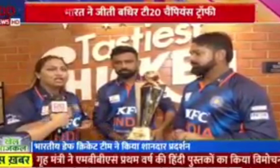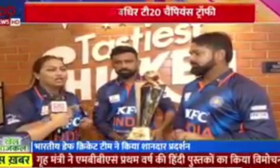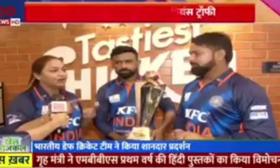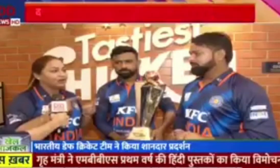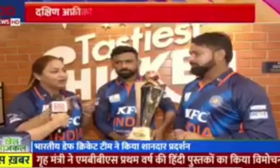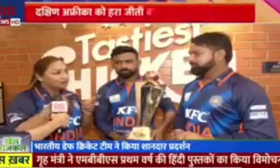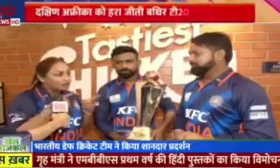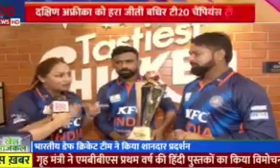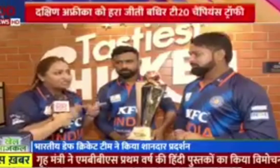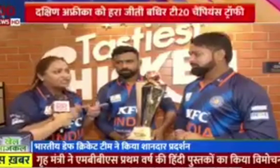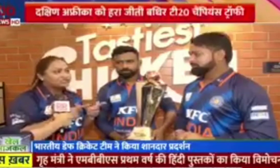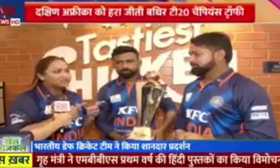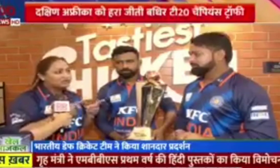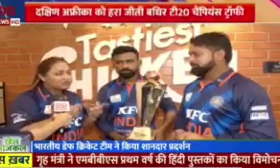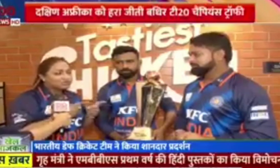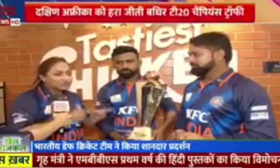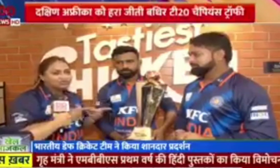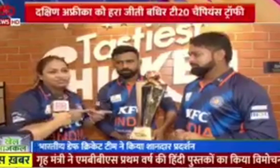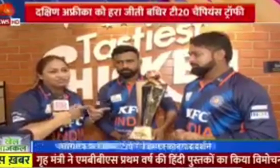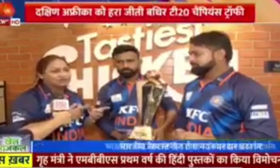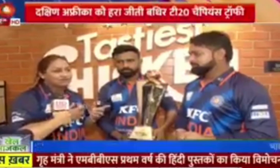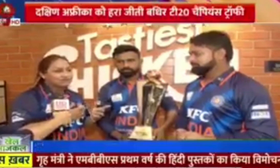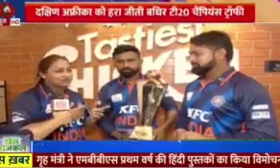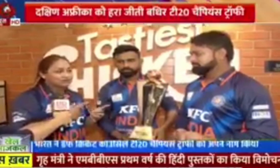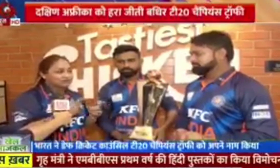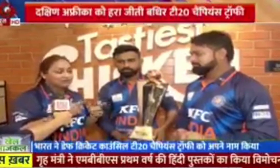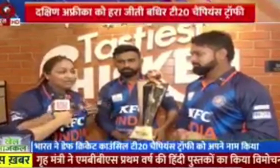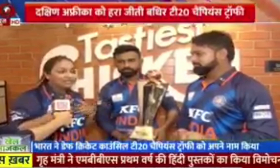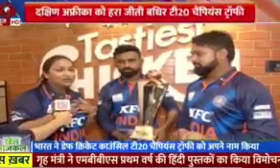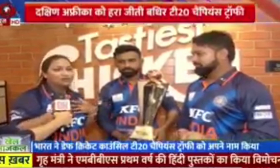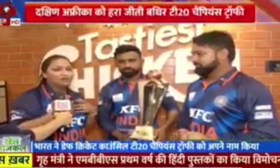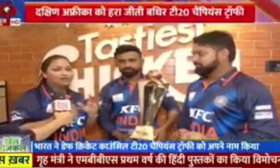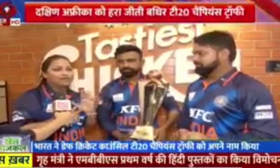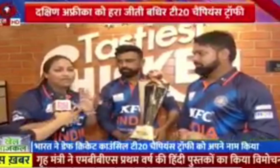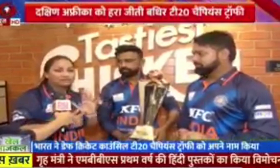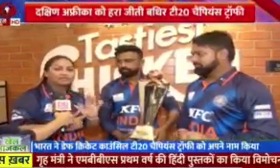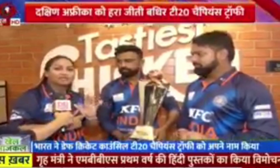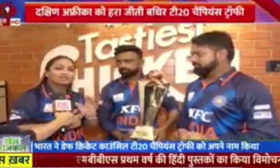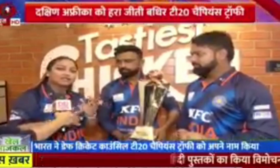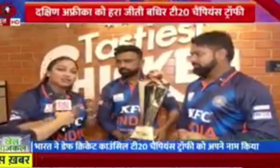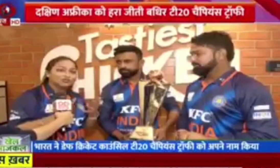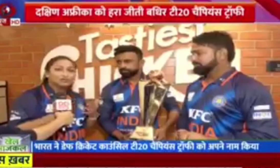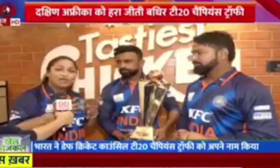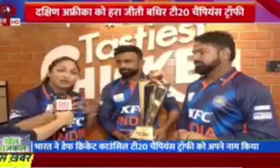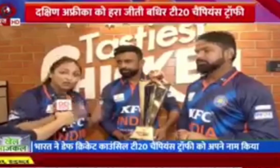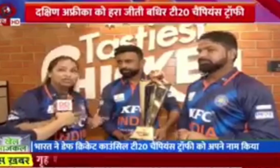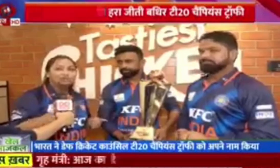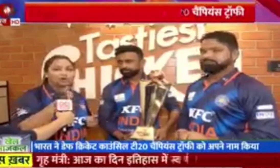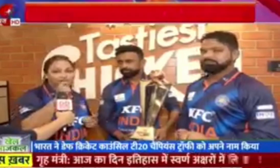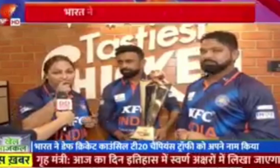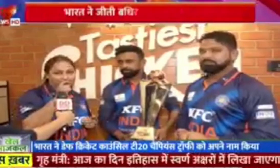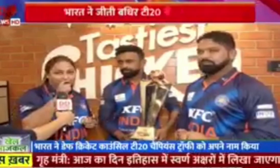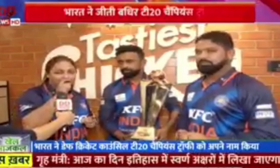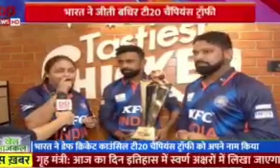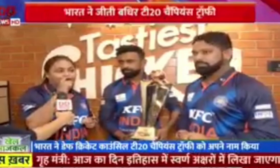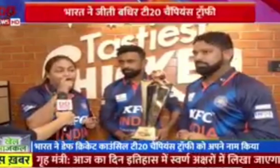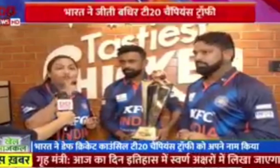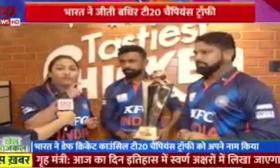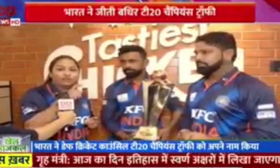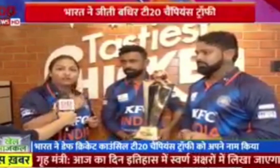है तो उस चीज़ उस फीलिंग को मैं ये एक्सप्रेस करना चाहता हूँ कि मैं खुद ही बहुत प्राउड फील कर